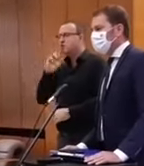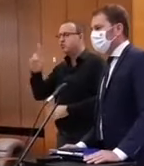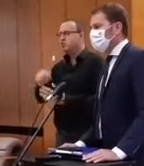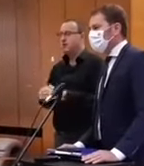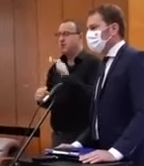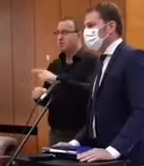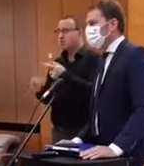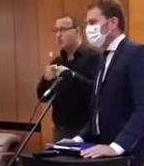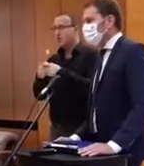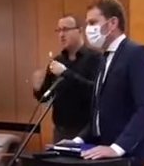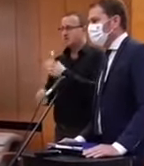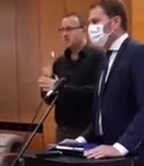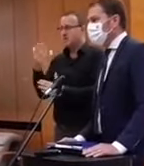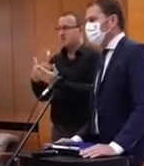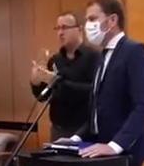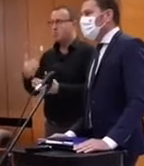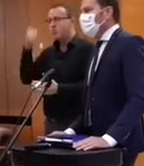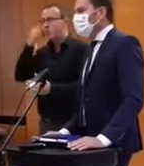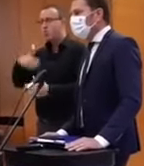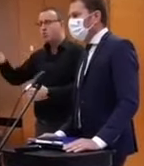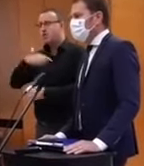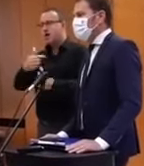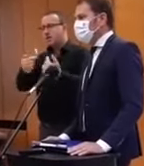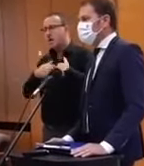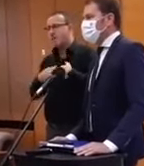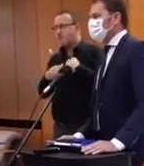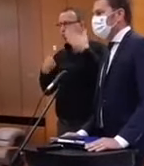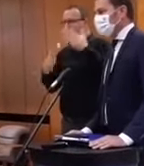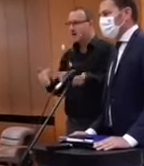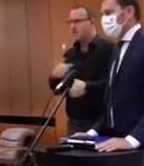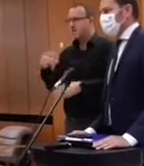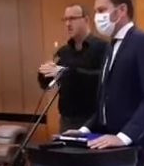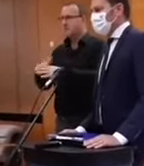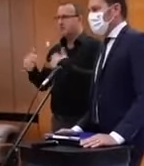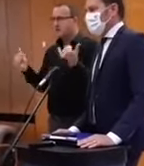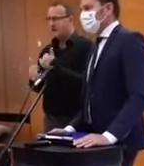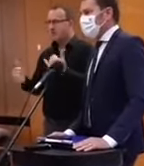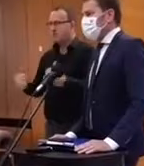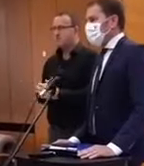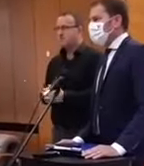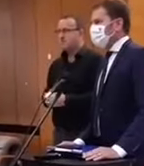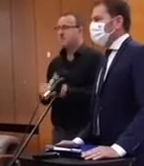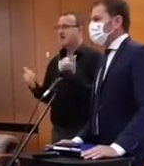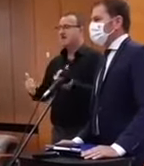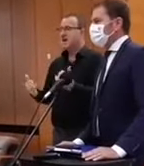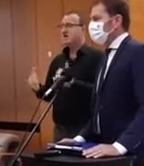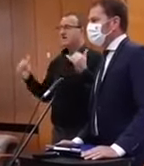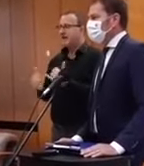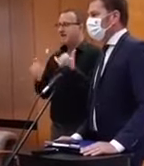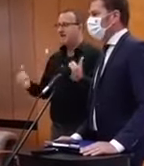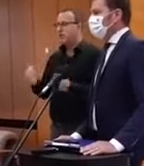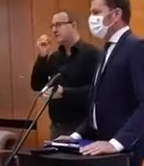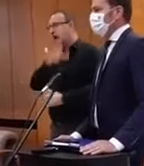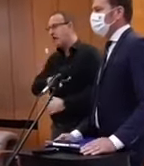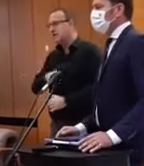koalícia vznikla preto, lebo ľudia nám uverili, že zabezpečíme spravodlivosť. Teraz spravodlivosť zradiť